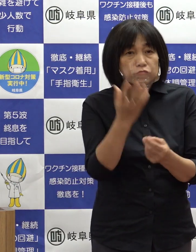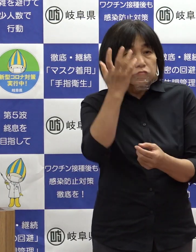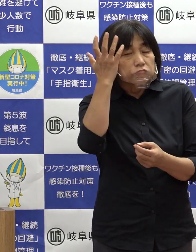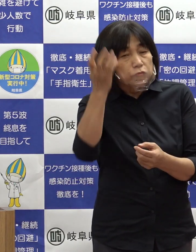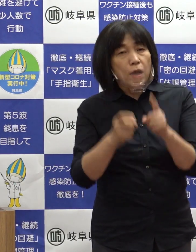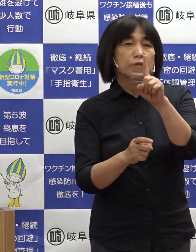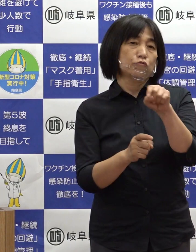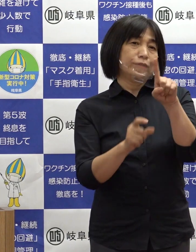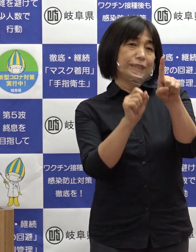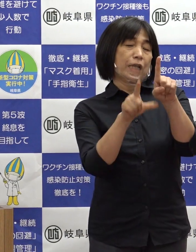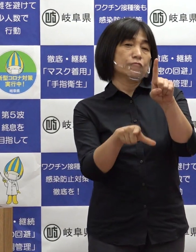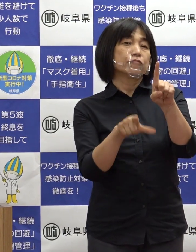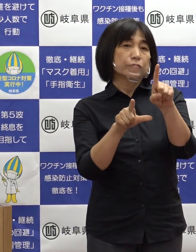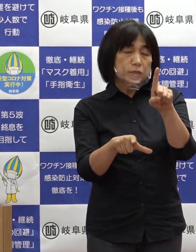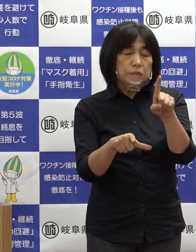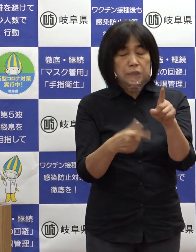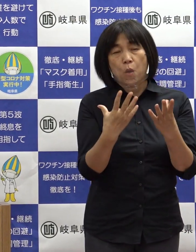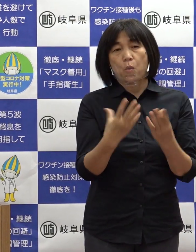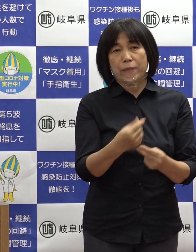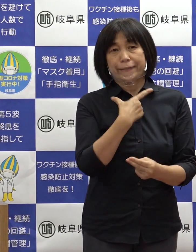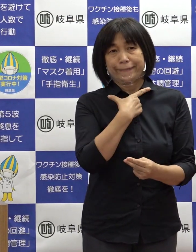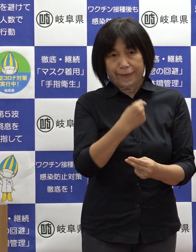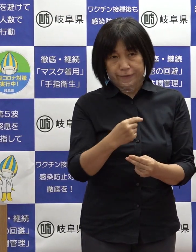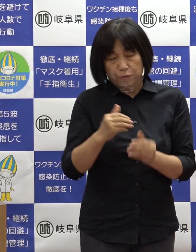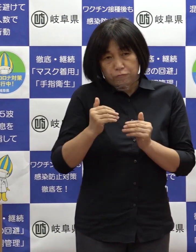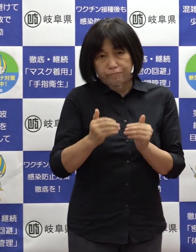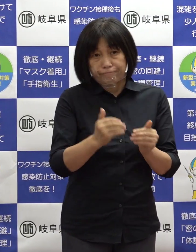ところであります。着実に進めていこう